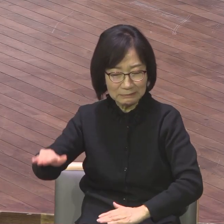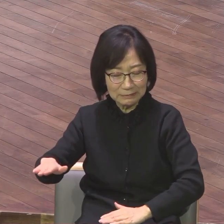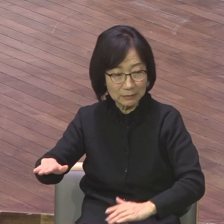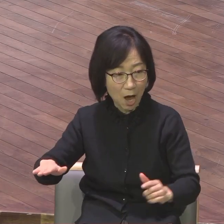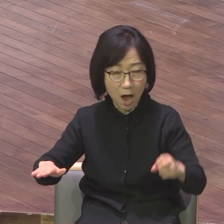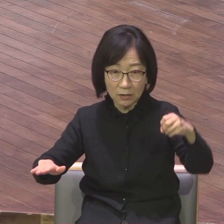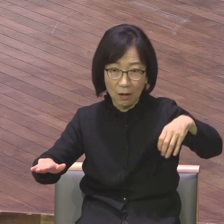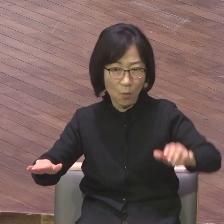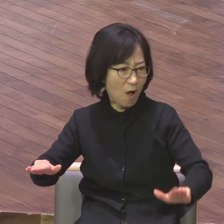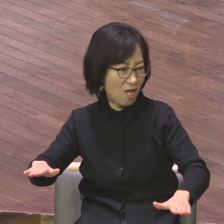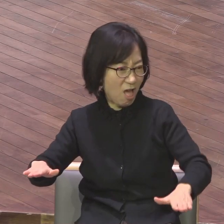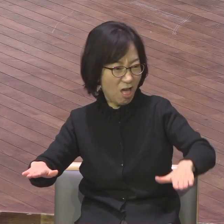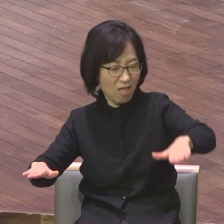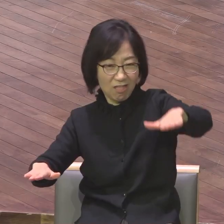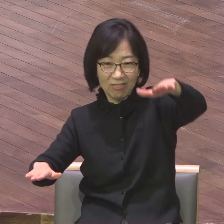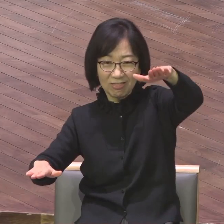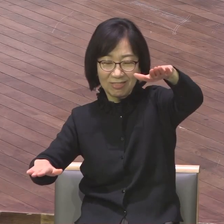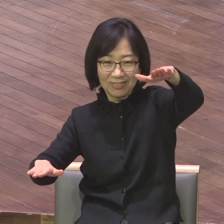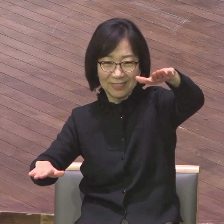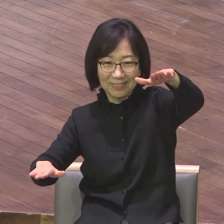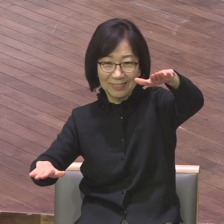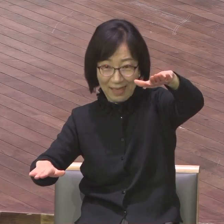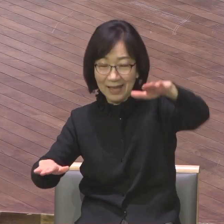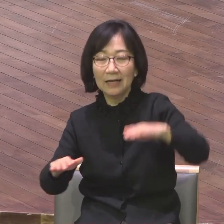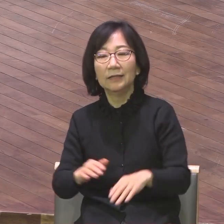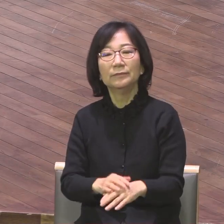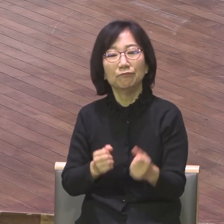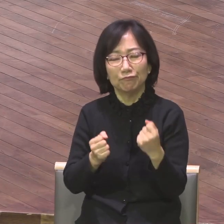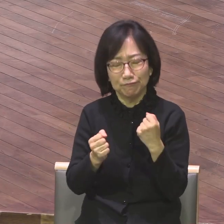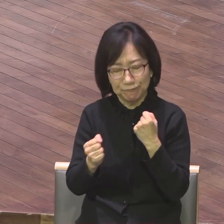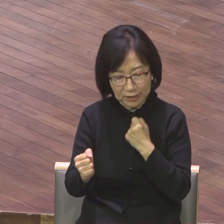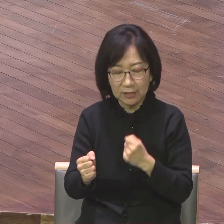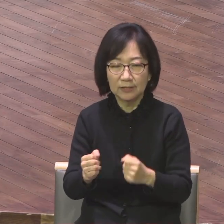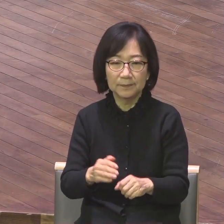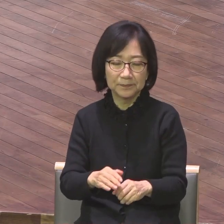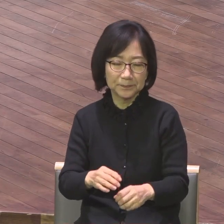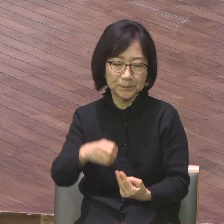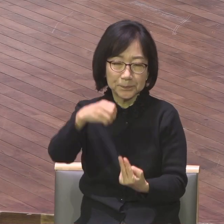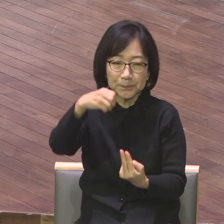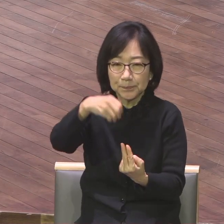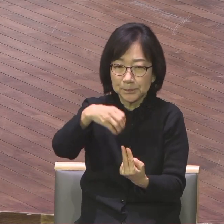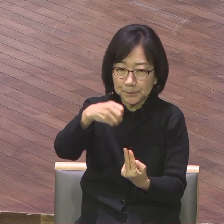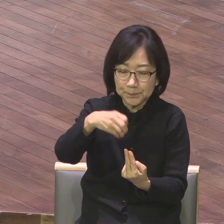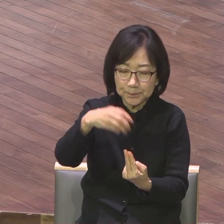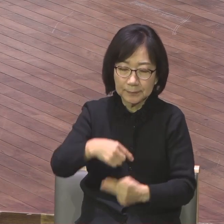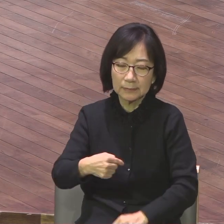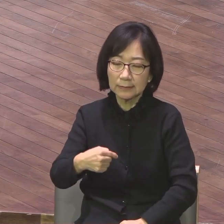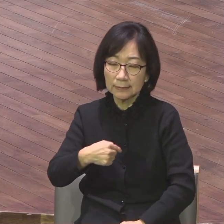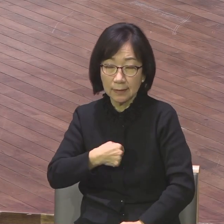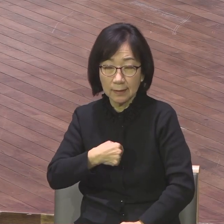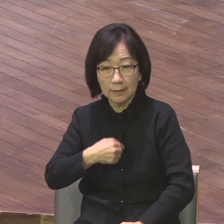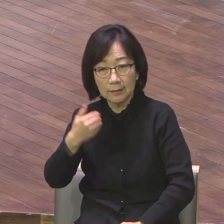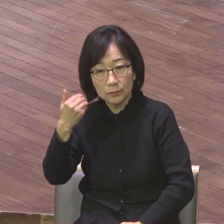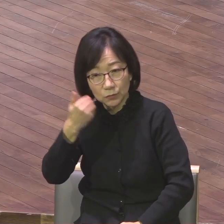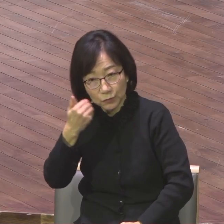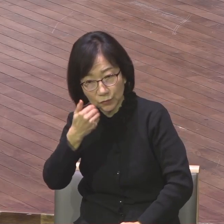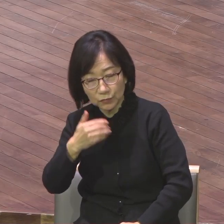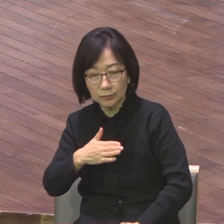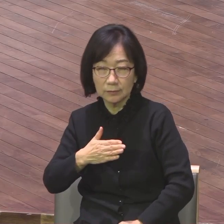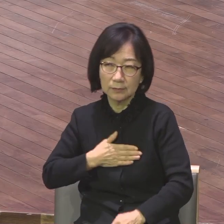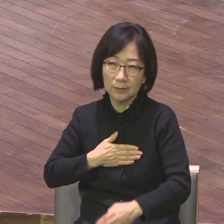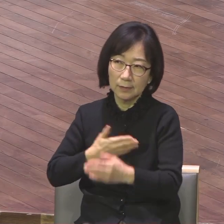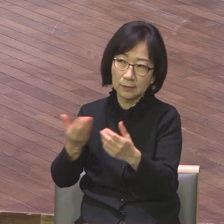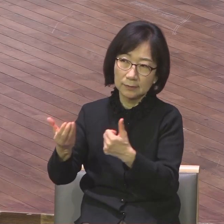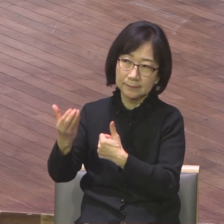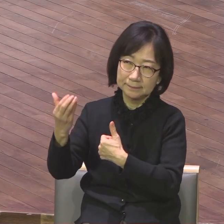자, 그럼에도 불구하고 세례 요한은 자신의 위치, 자신의 미션을